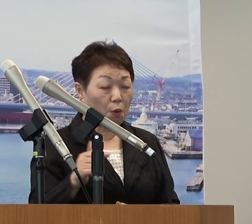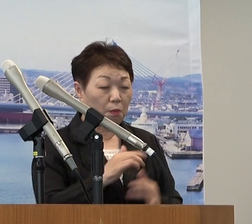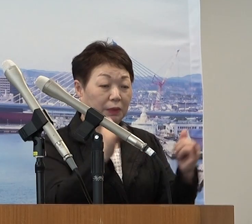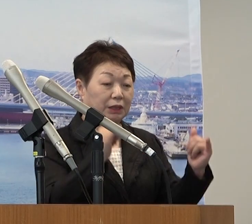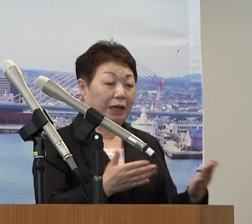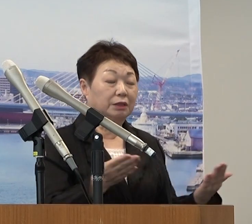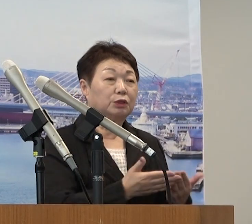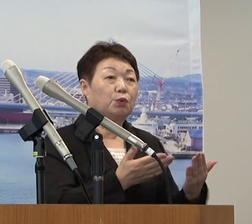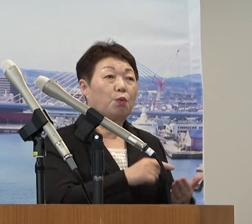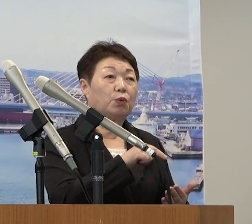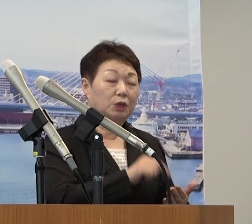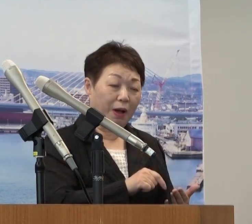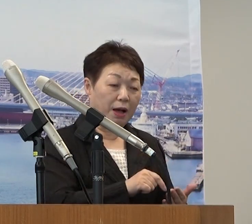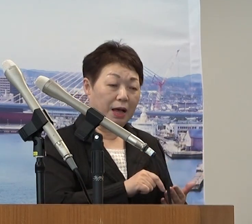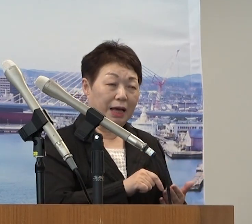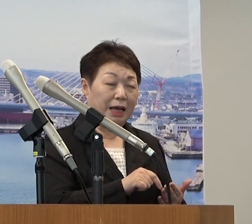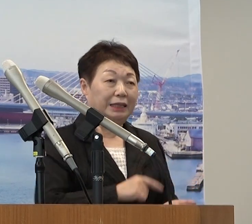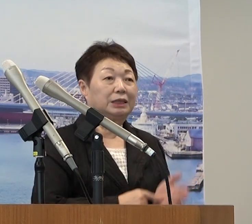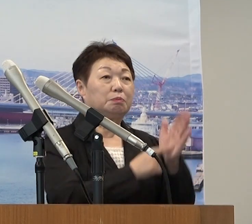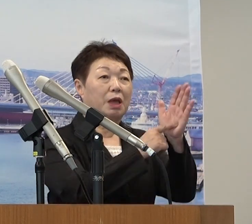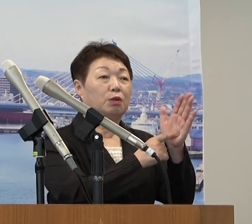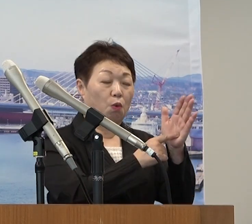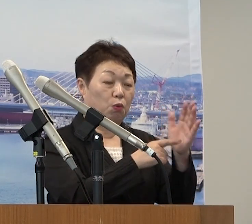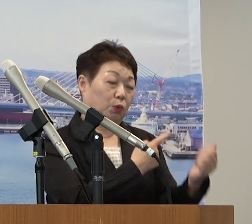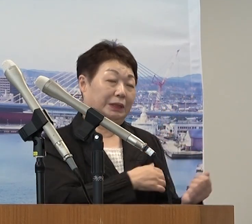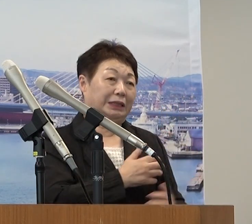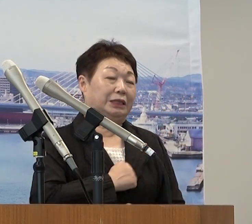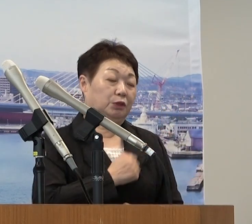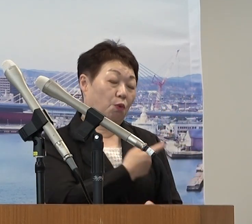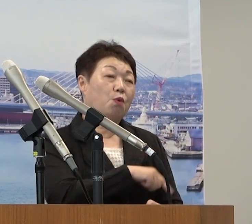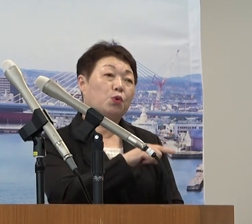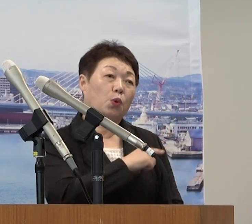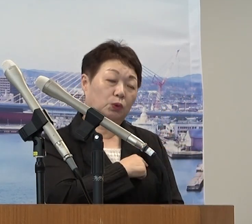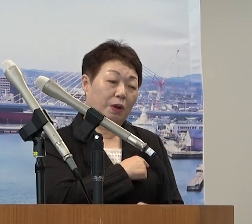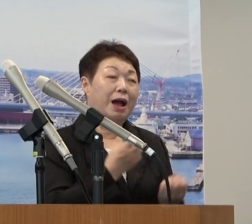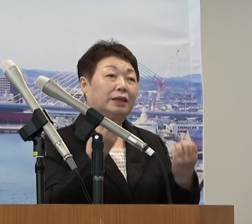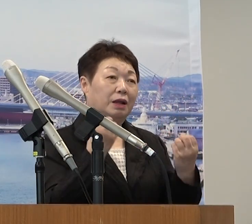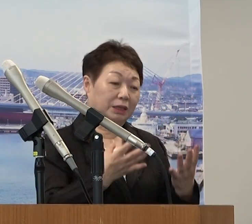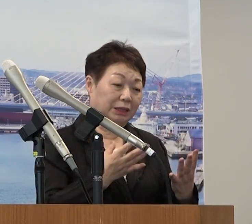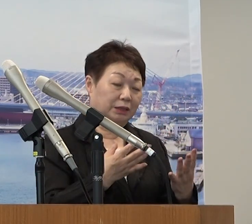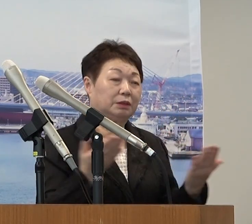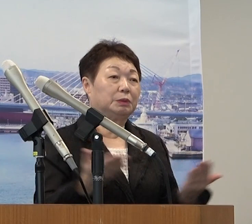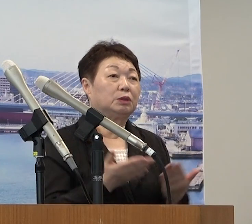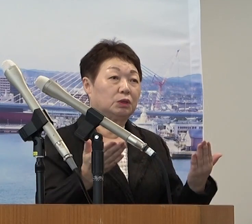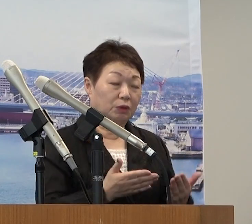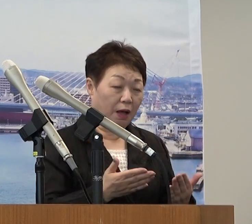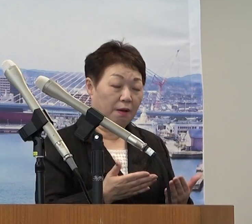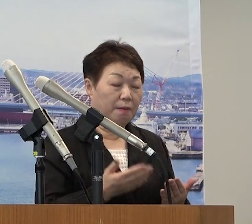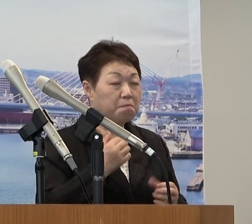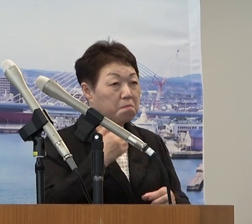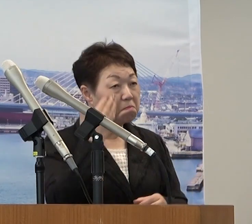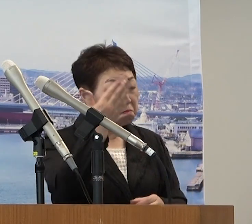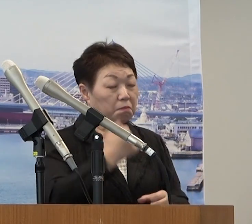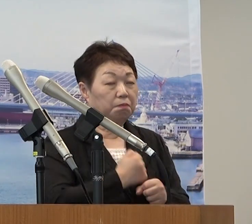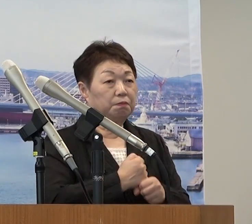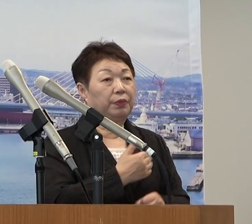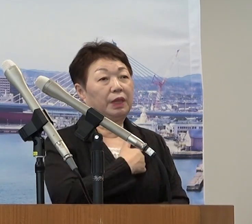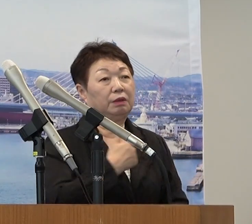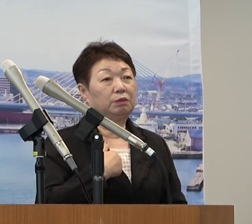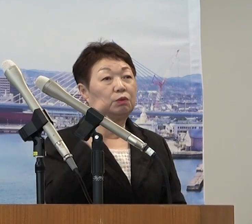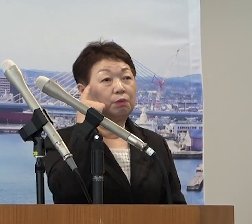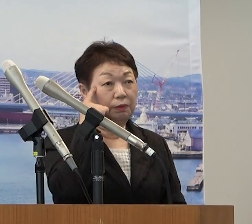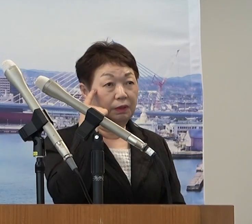間事業者等には知名度や信用力の向上、新たなビジネス機会の創出などが期待できるものでござい